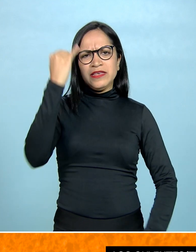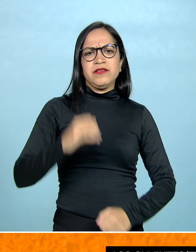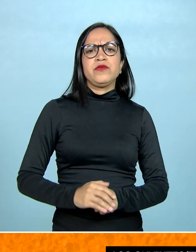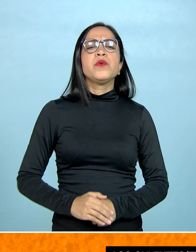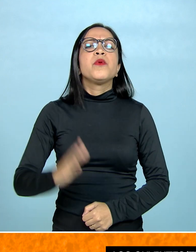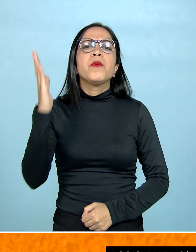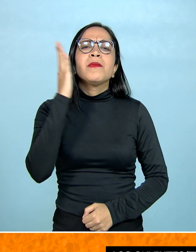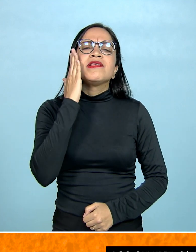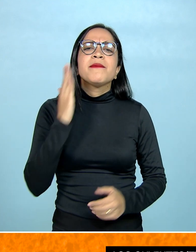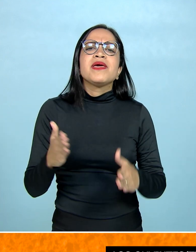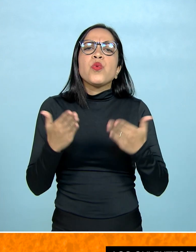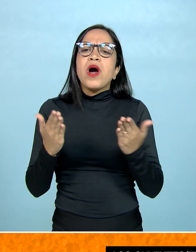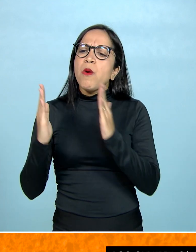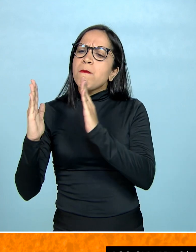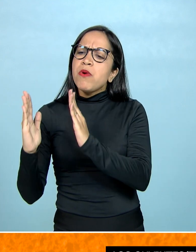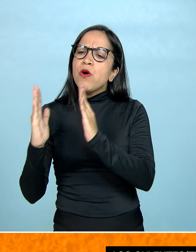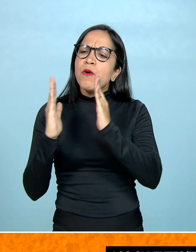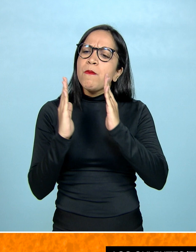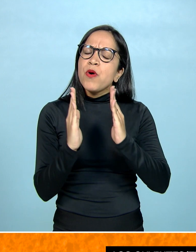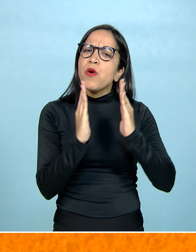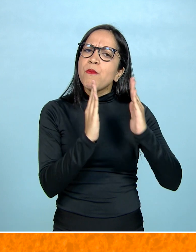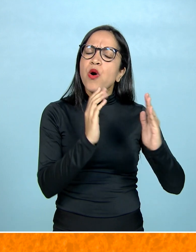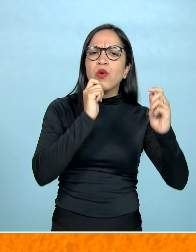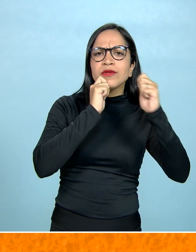ouvintes, telespectadores.